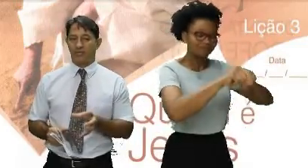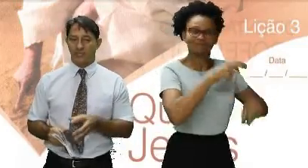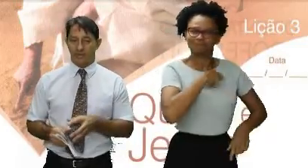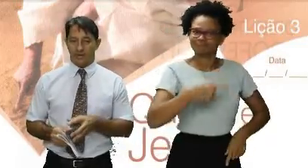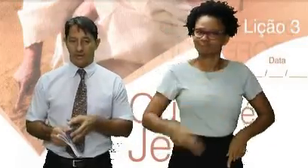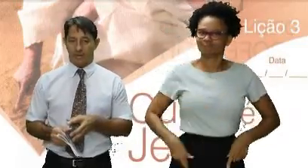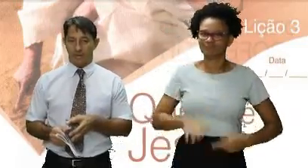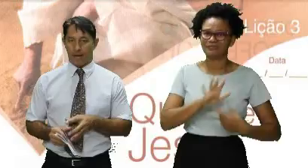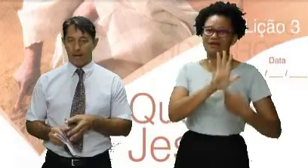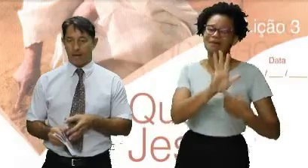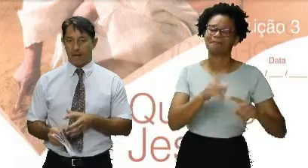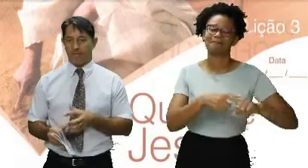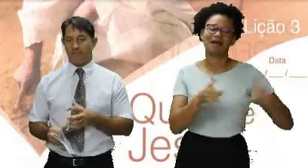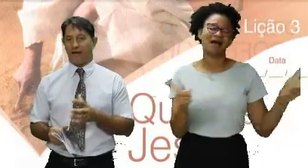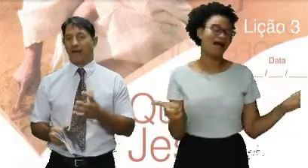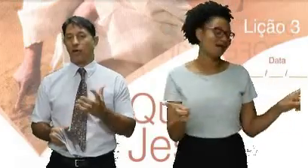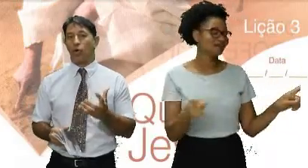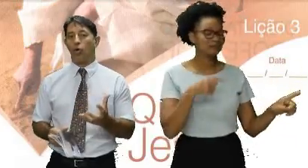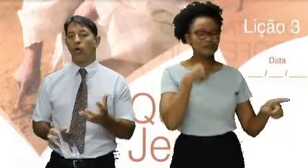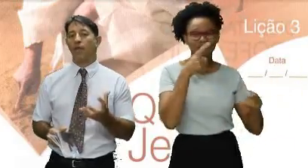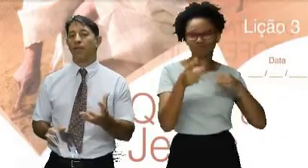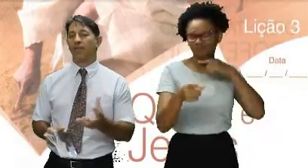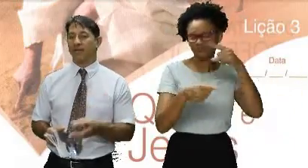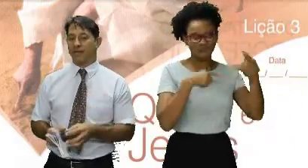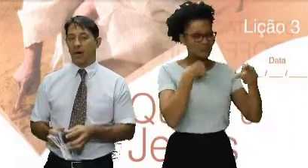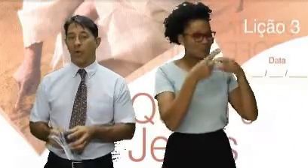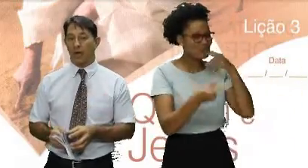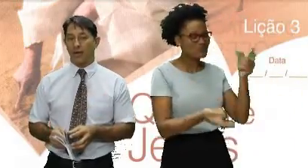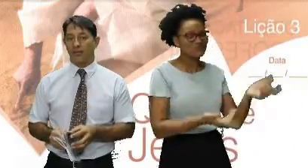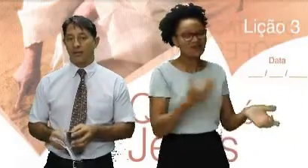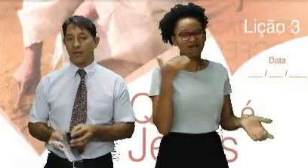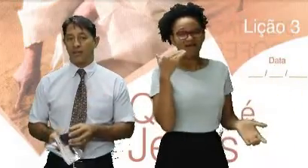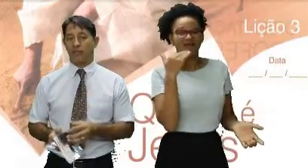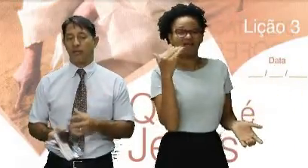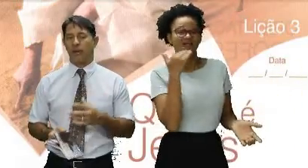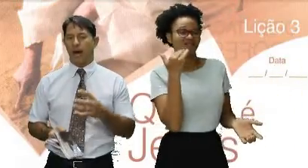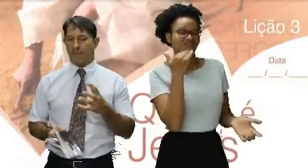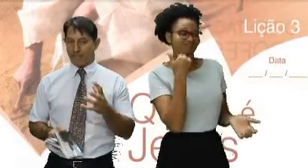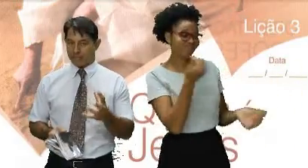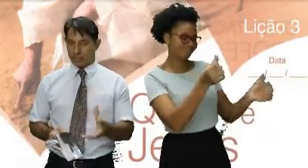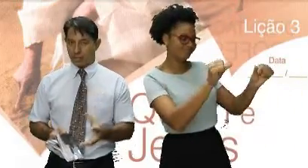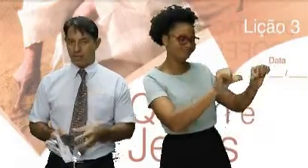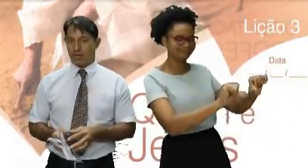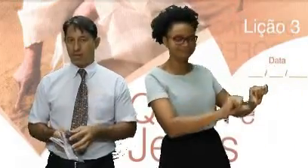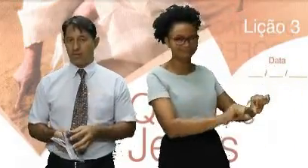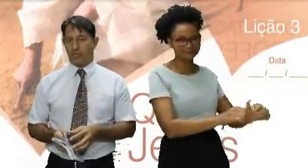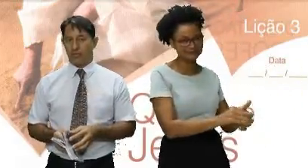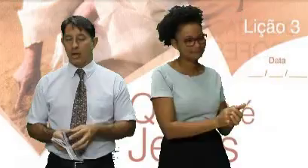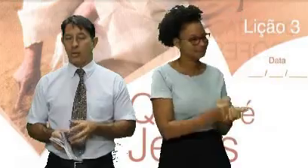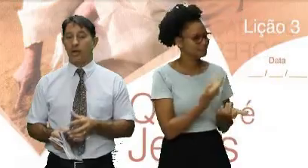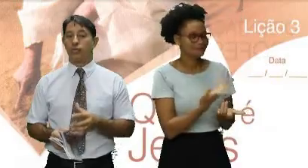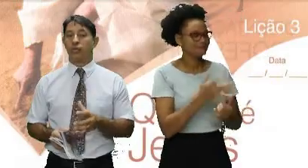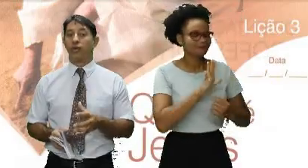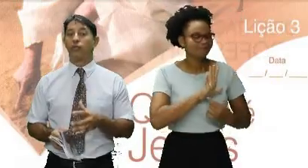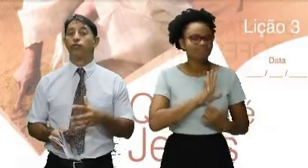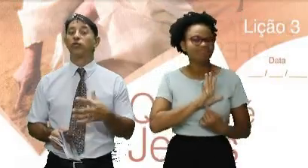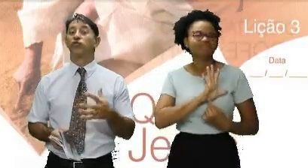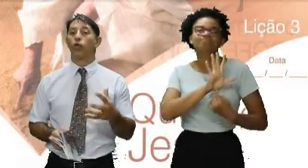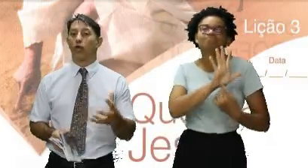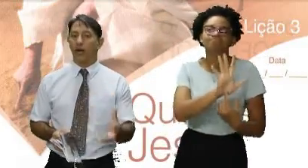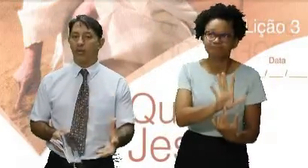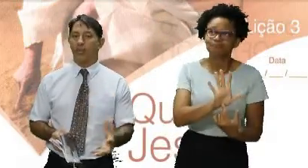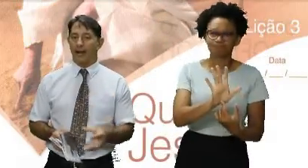em que vivia. Ele falhou em representar o reino de Deus, a pessoa de Deus, quando Deus